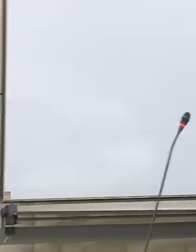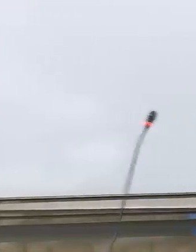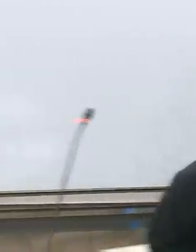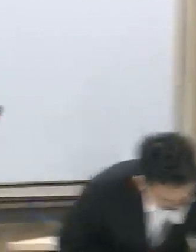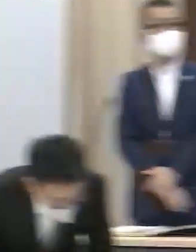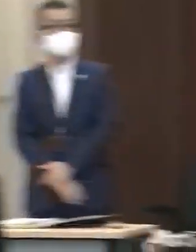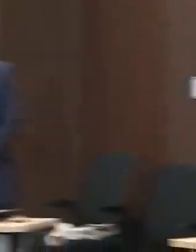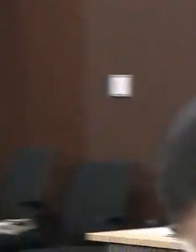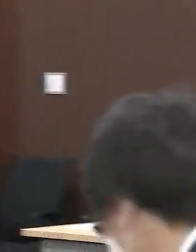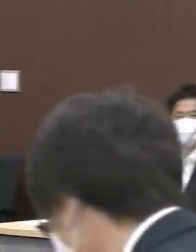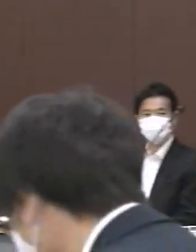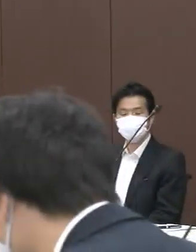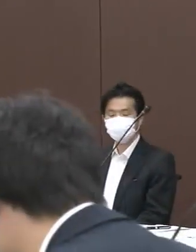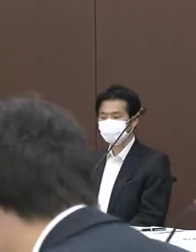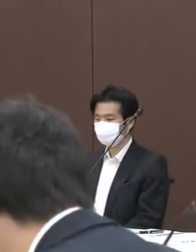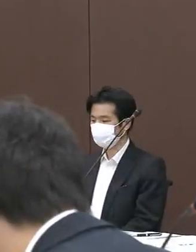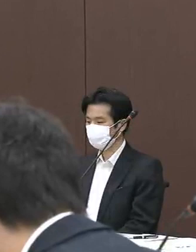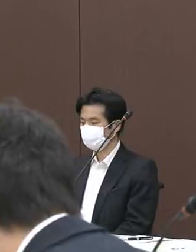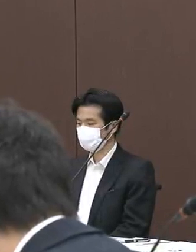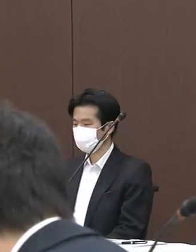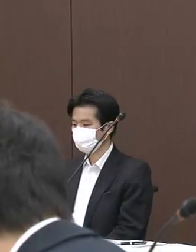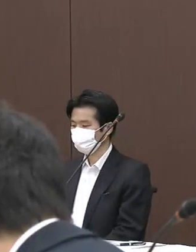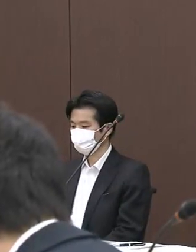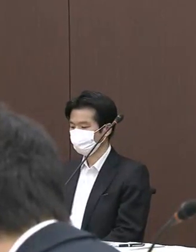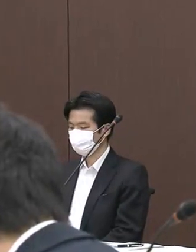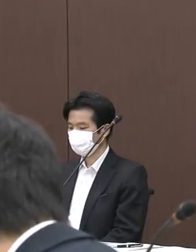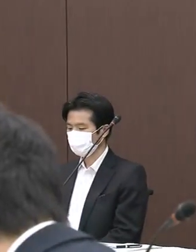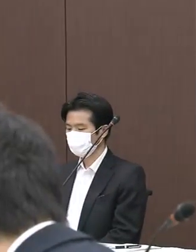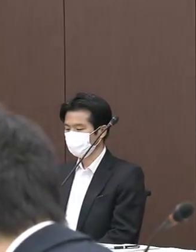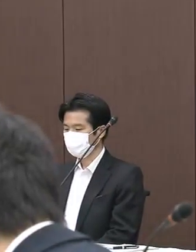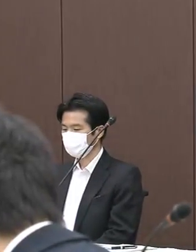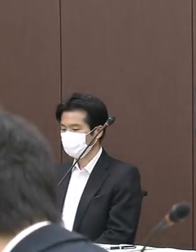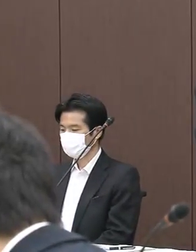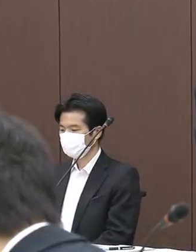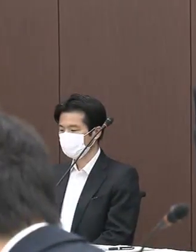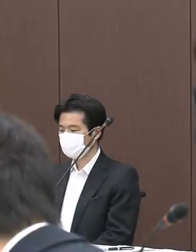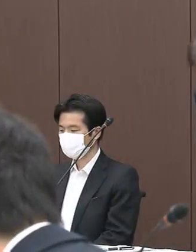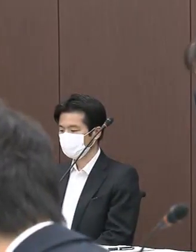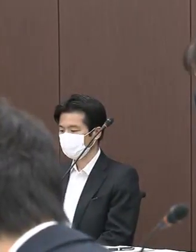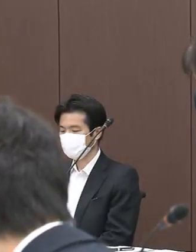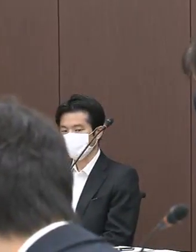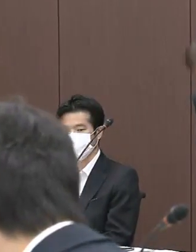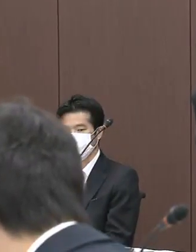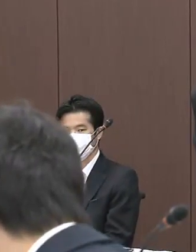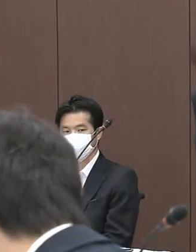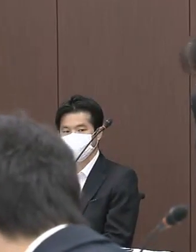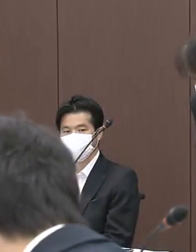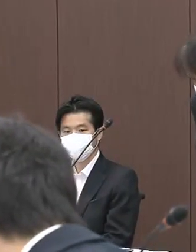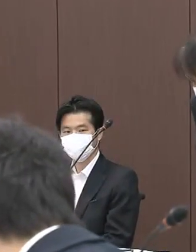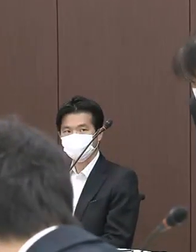副所長の水野でございます。現在介護老人保健施設で入院されておられる方は、